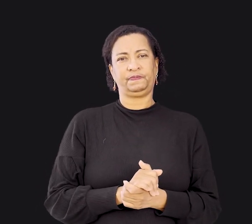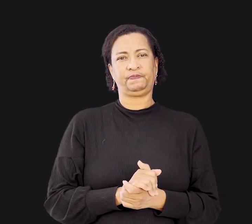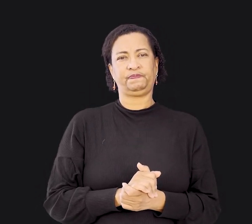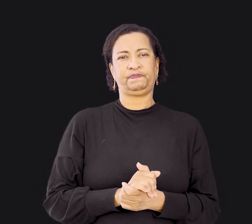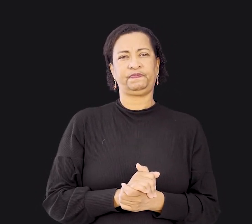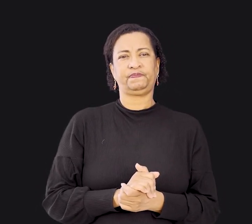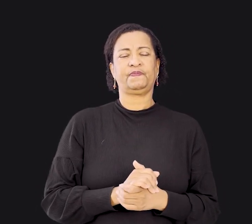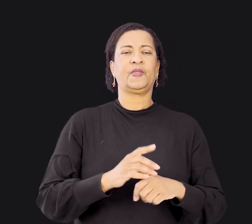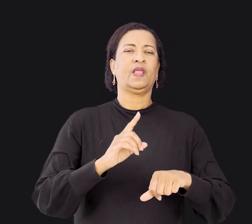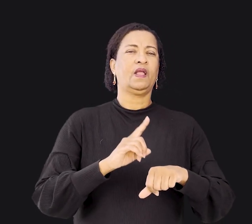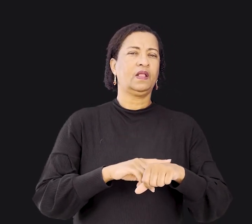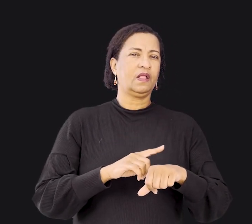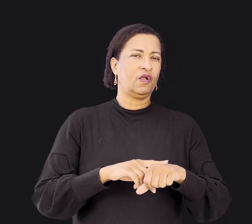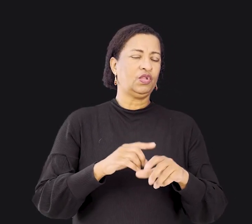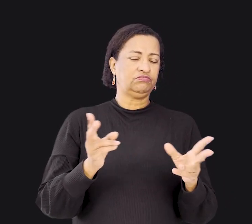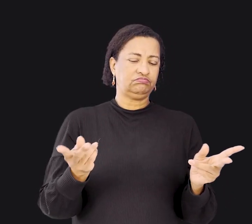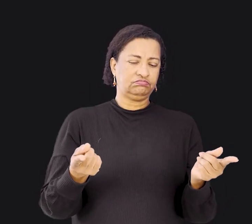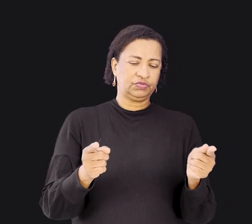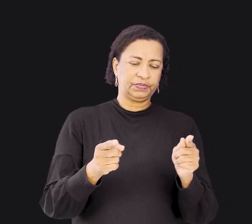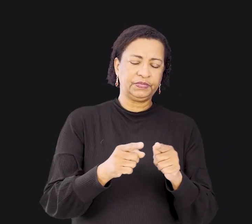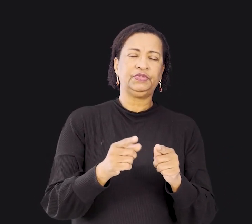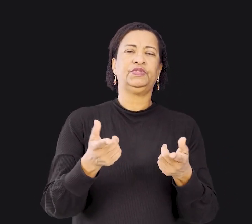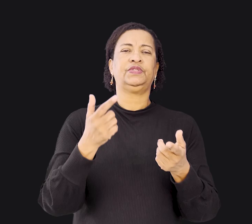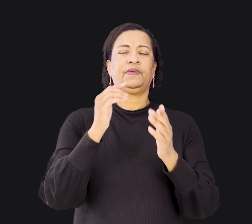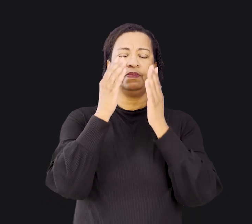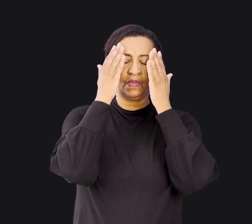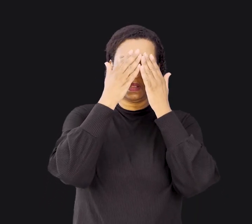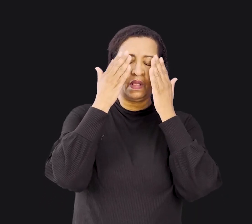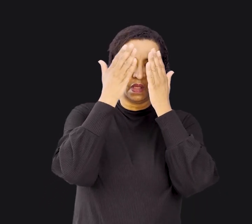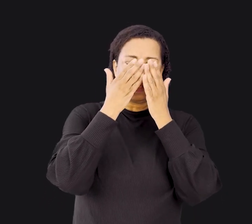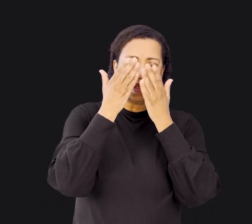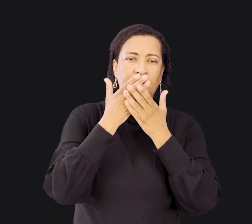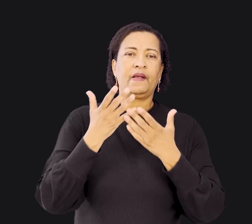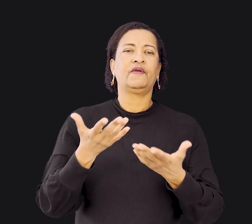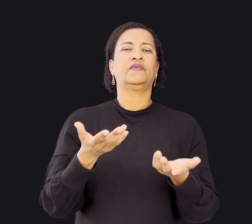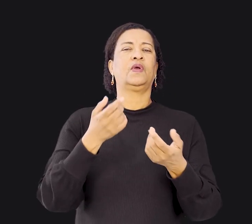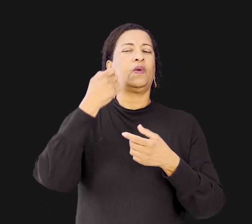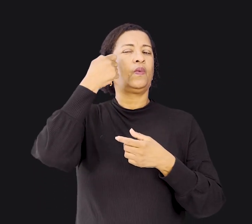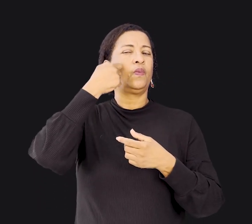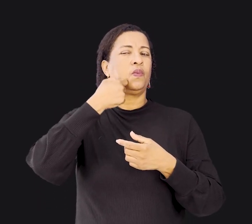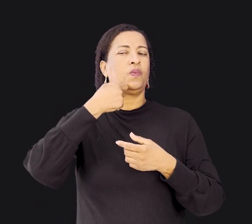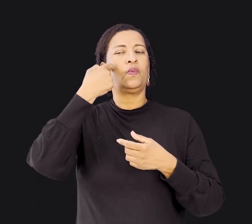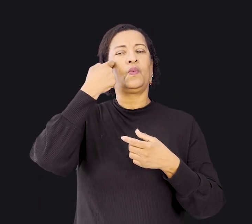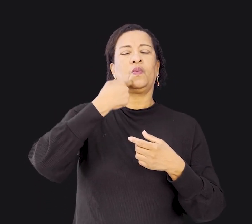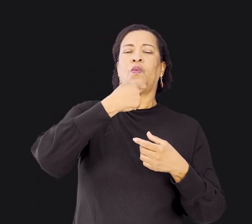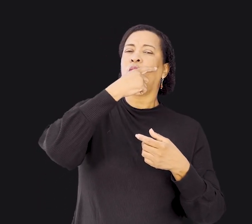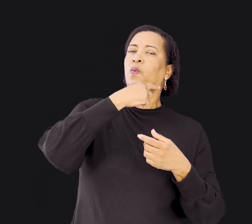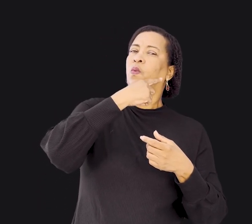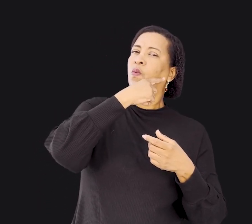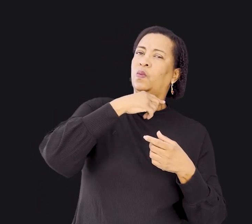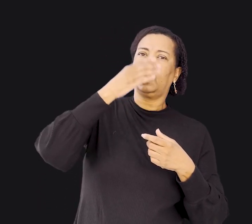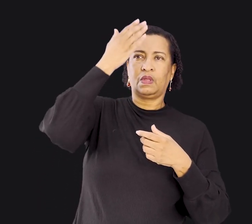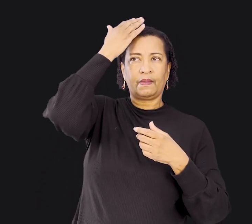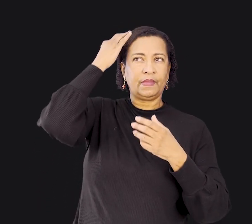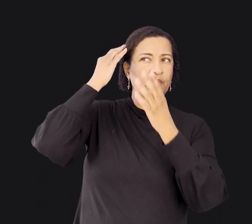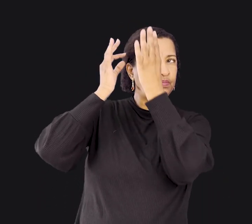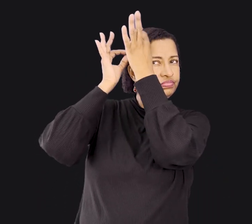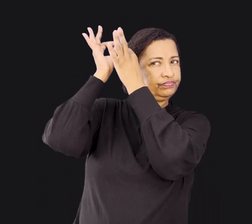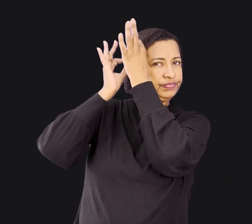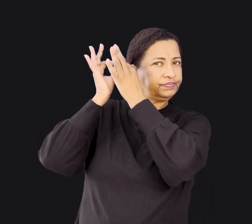Para diminuir o caos, tenho que lavar o rosto, me barbear, pentear o cabelo. Eu seria louco se não fizesse nada a respeito do